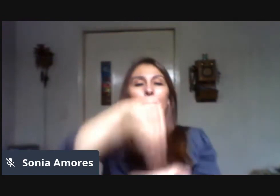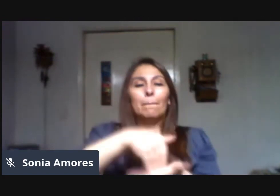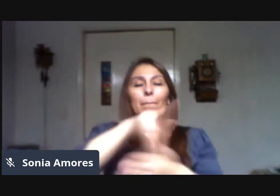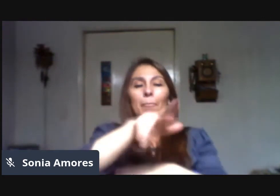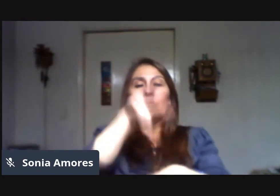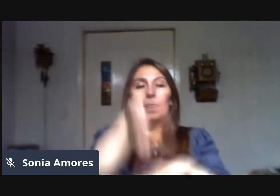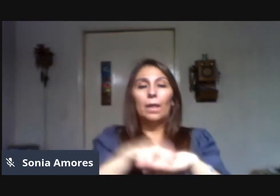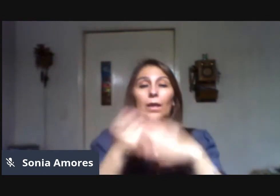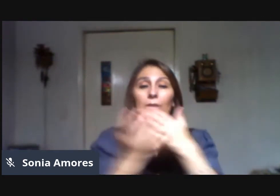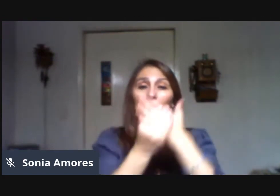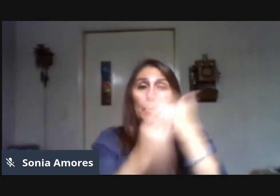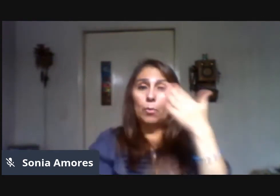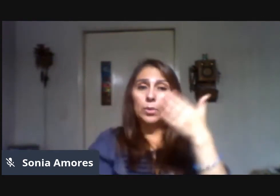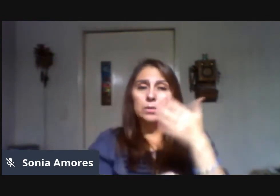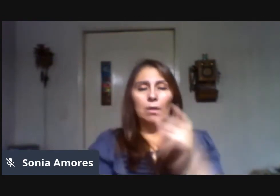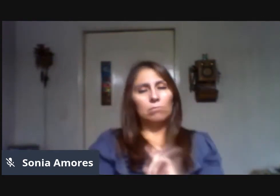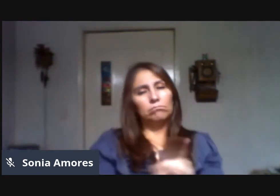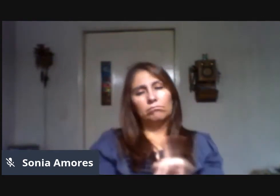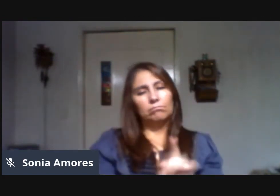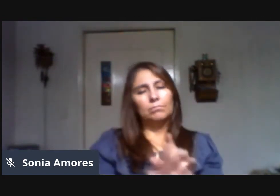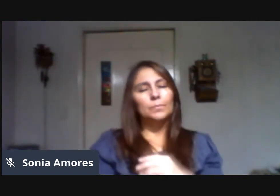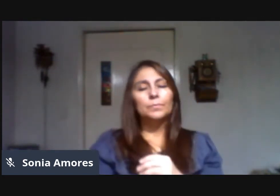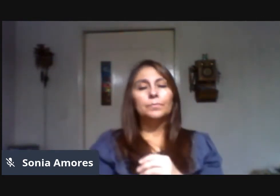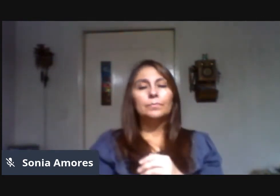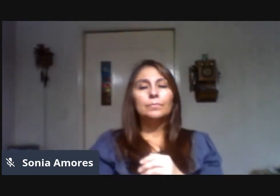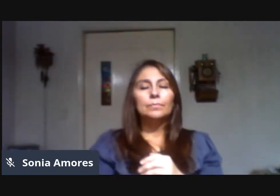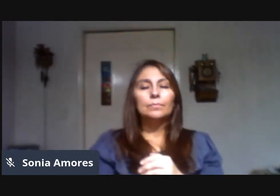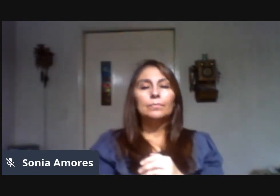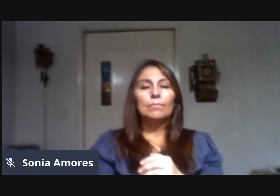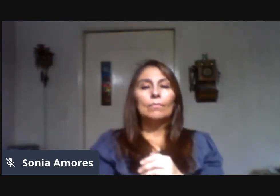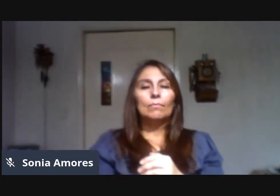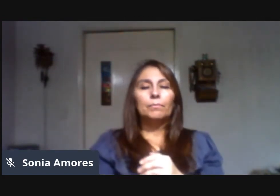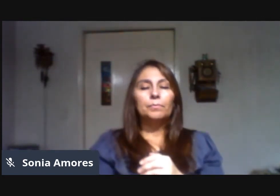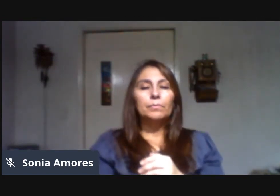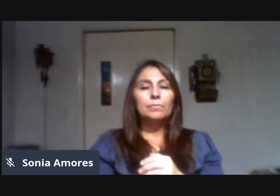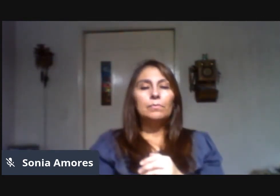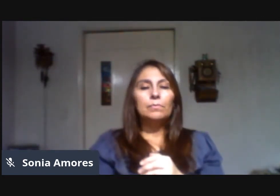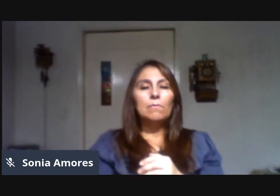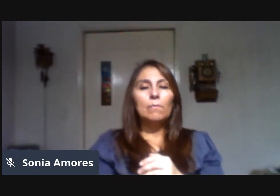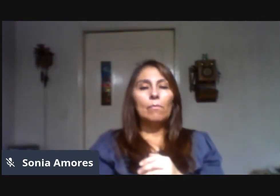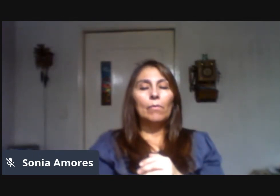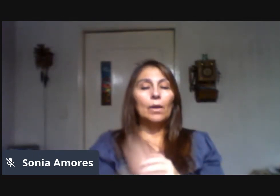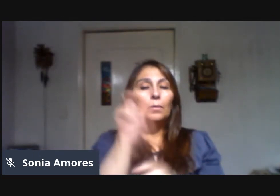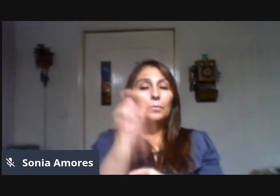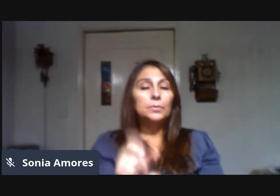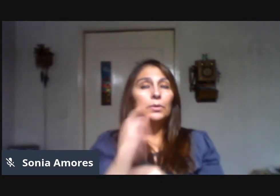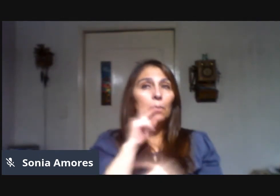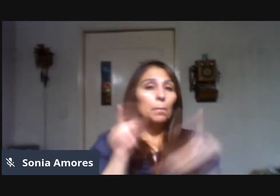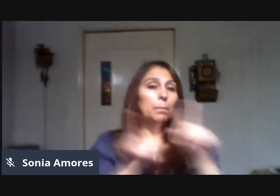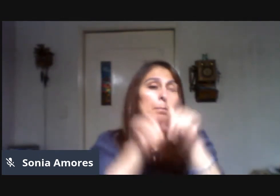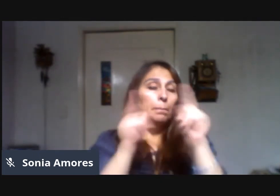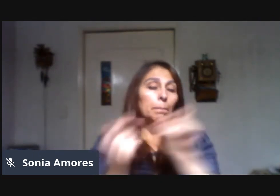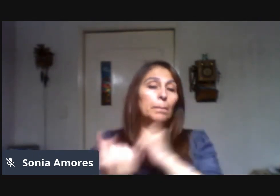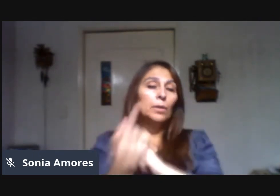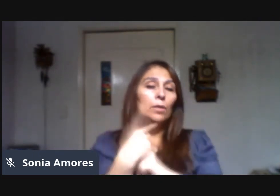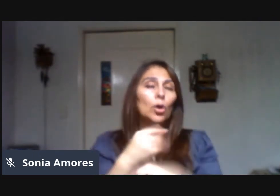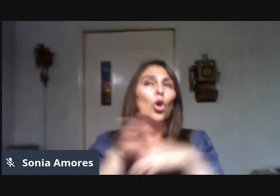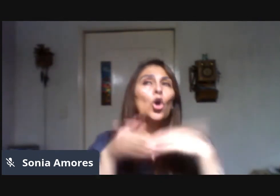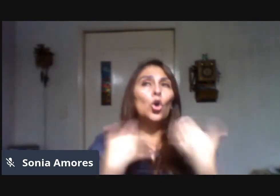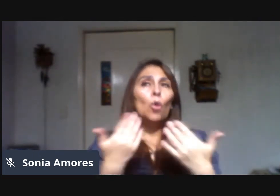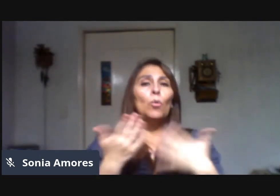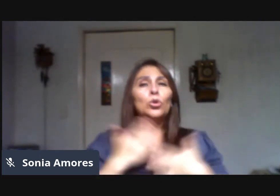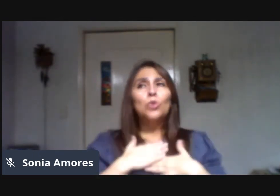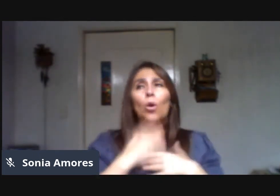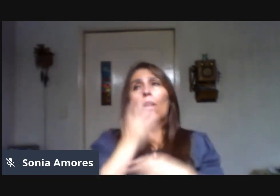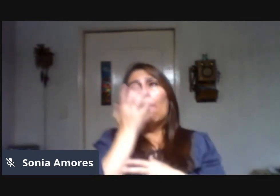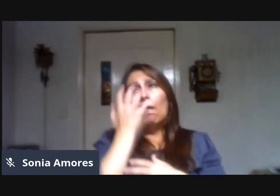pobreza. Alguien preguntaba si, cómo hacer para salir de esa victimización, de